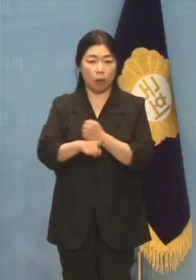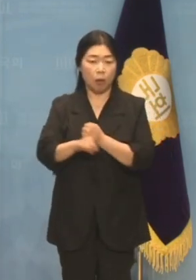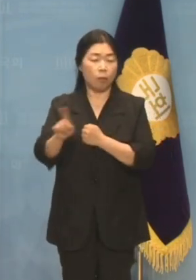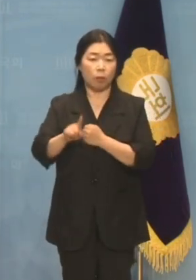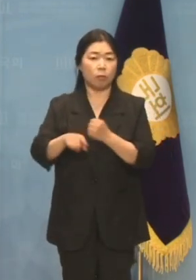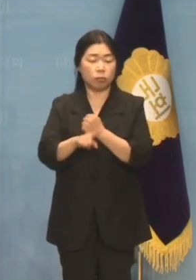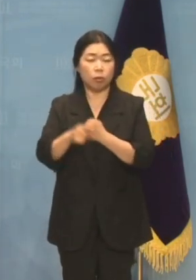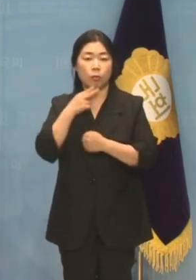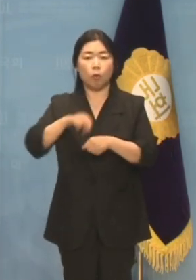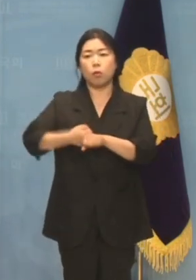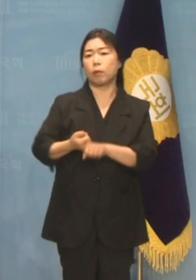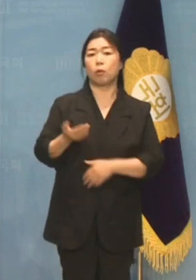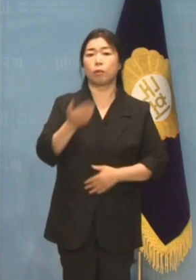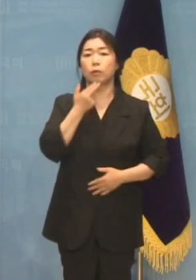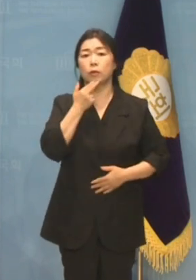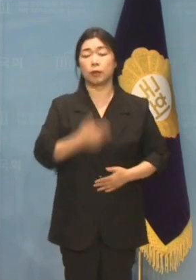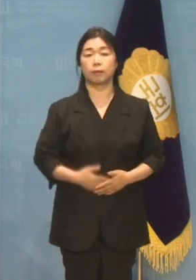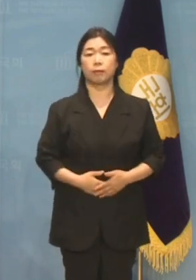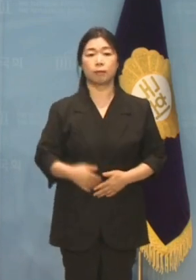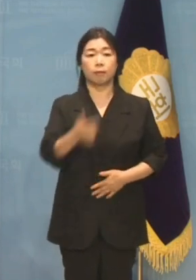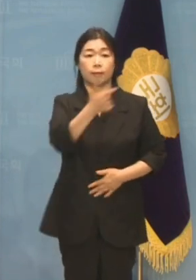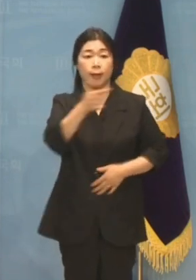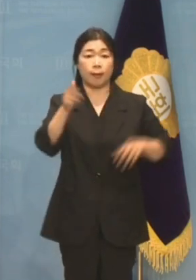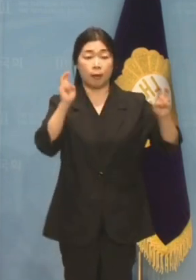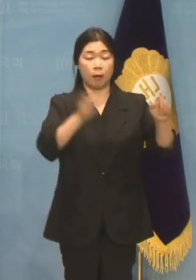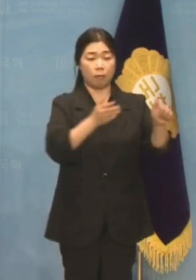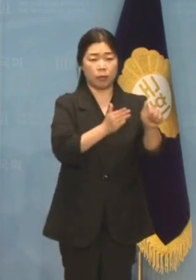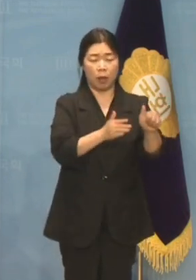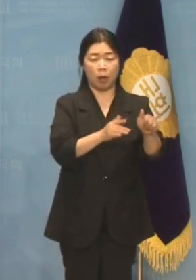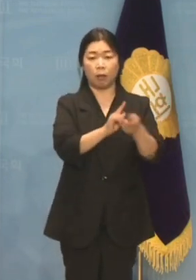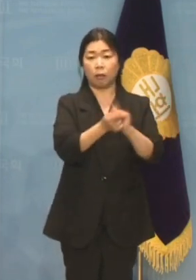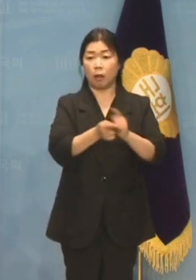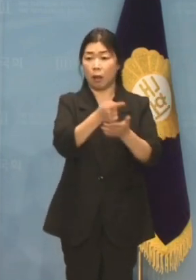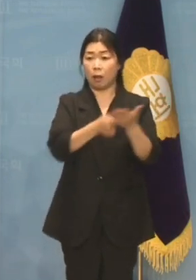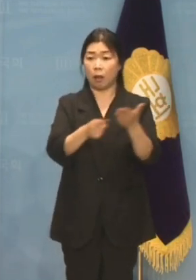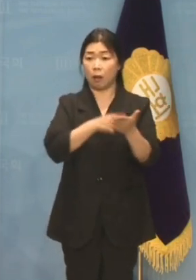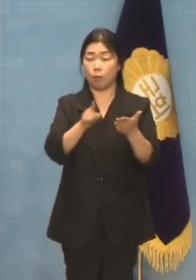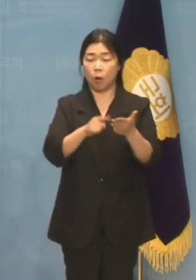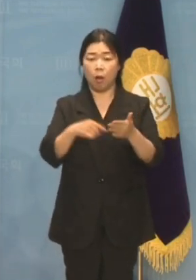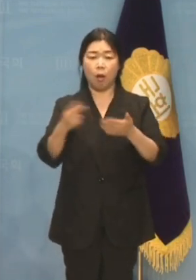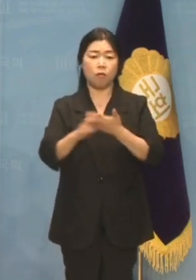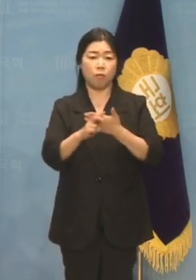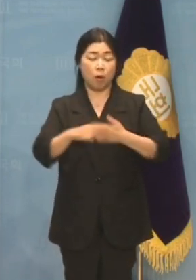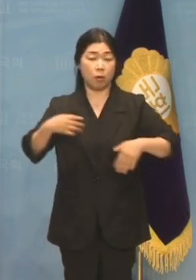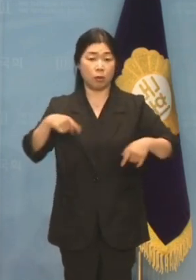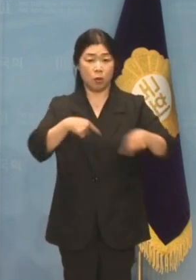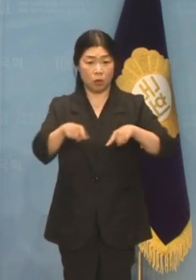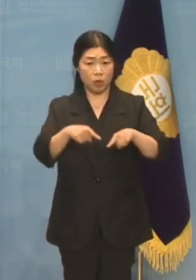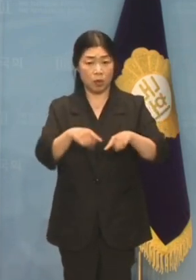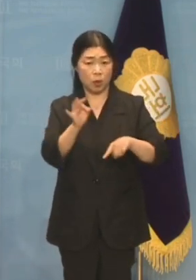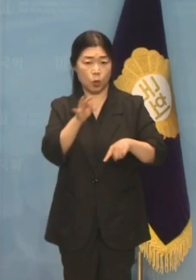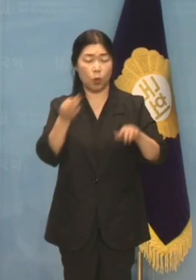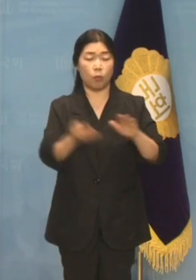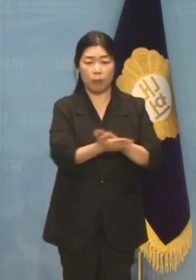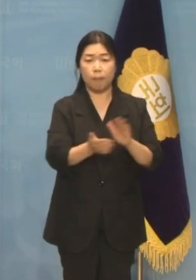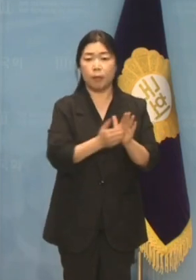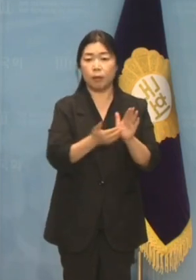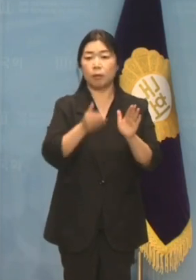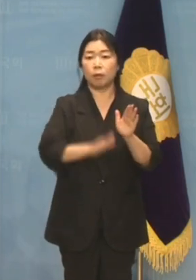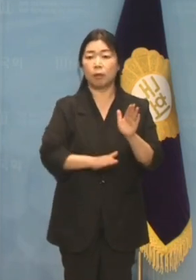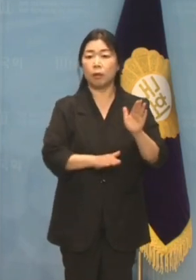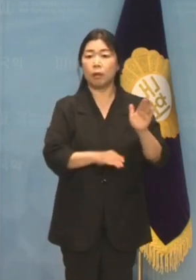않았습니다. 대기업 청탁의 대가로 불법 정치자금을 수수한 사건의 당사자인 김기현 대표가 우리